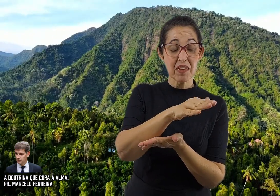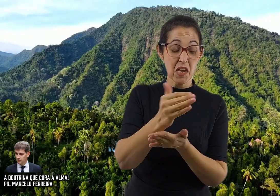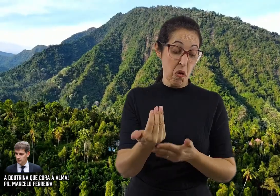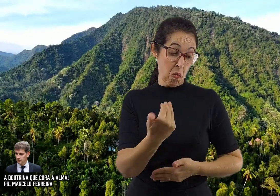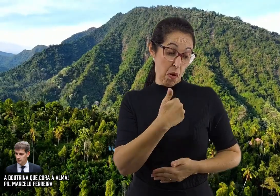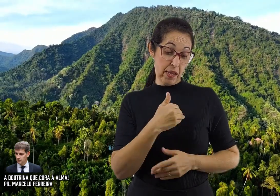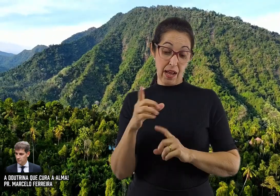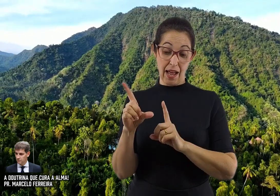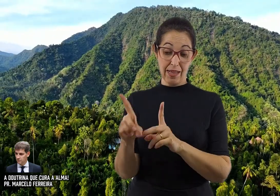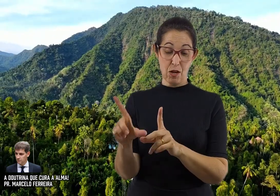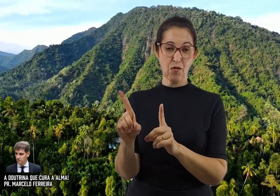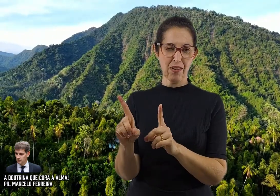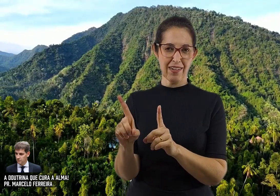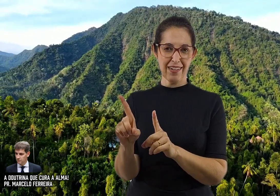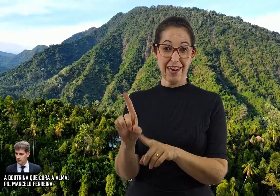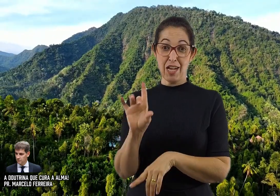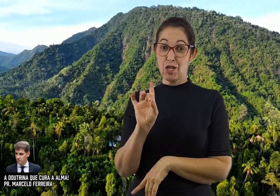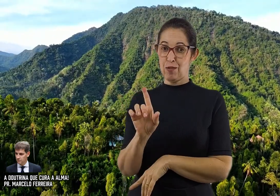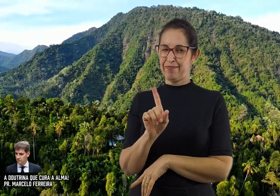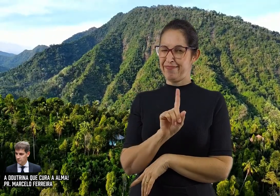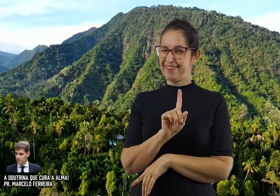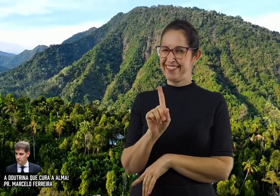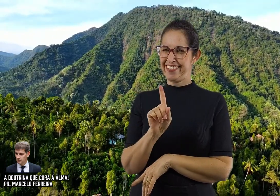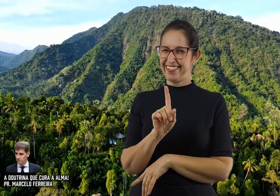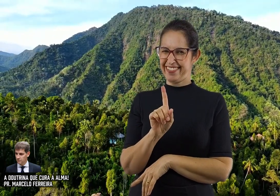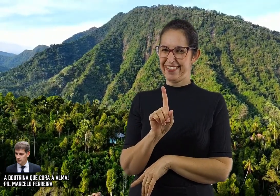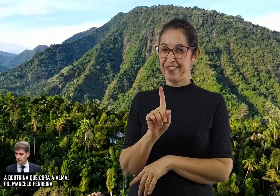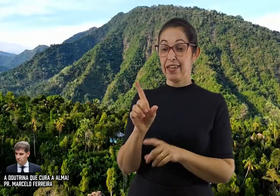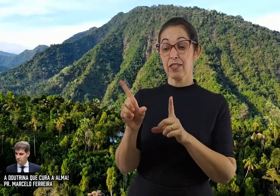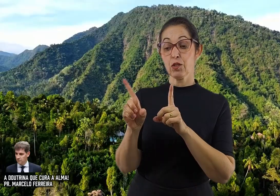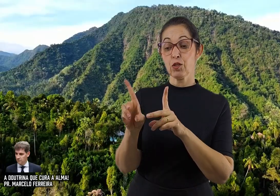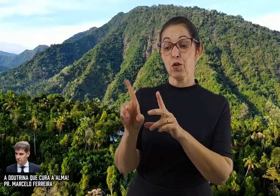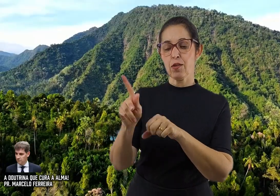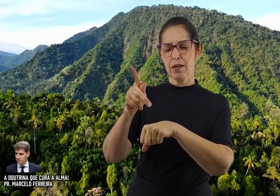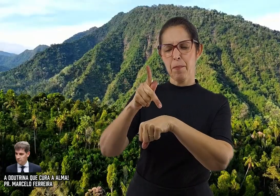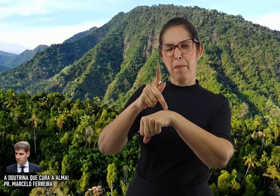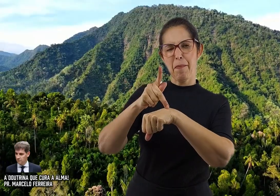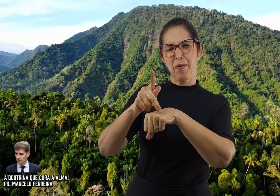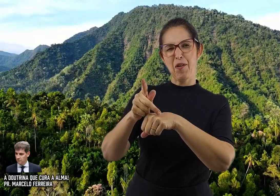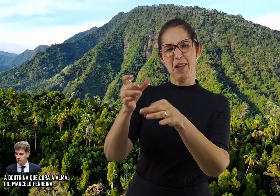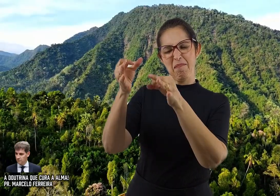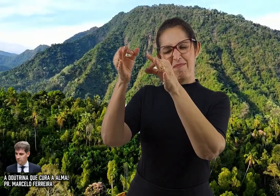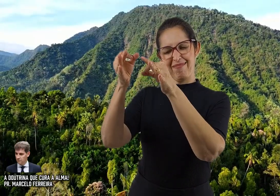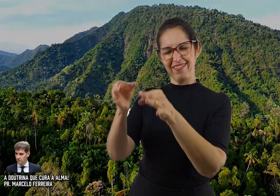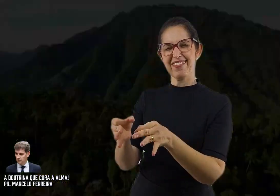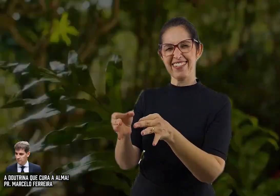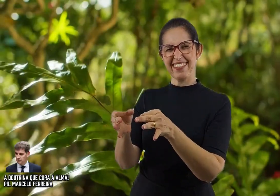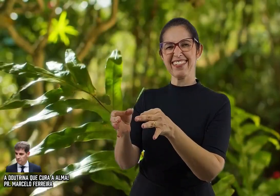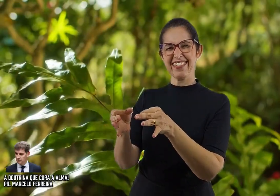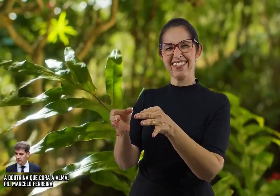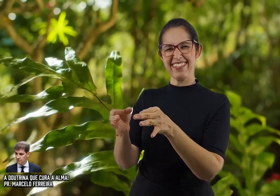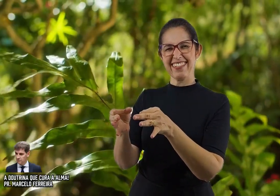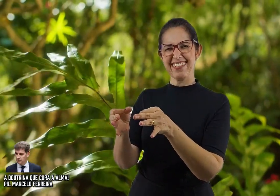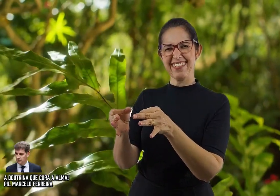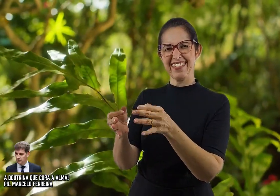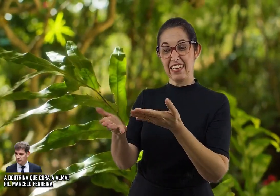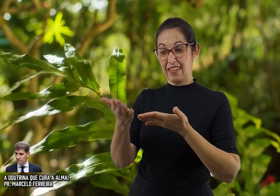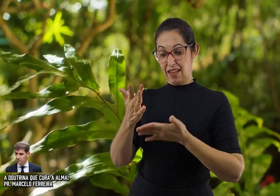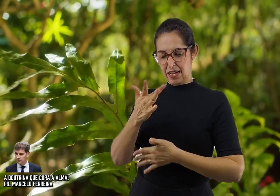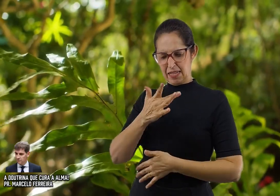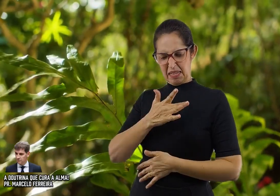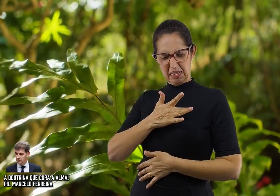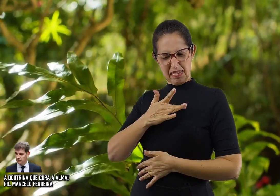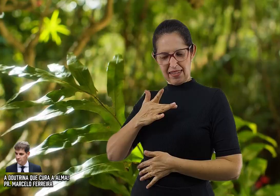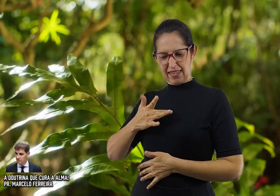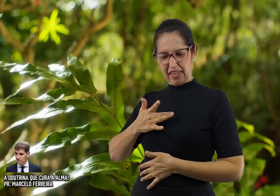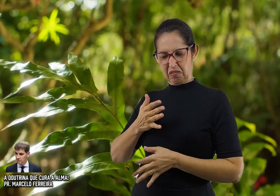guardando a doutrina. Ele fala guardando a sã doutrina. Sã é de são, sã vem de saúde,